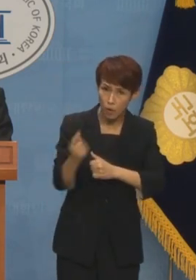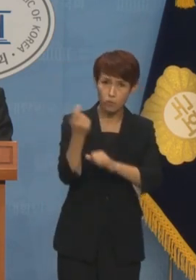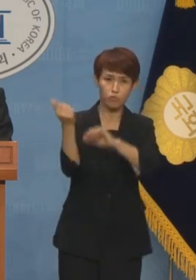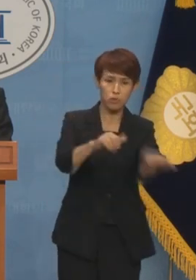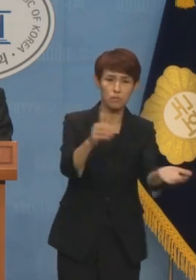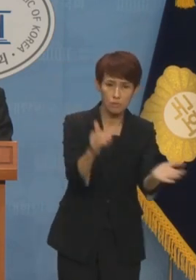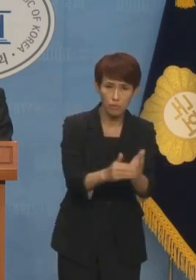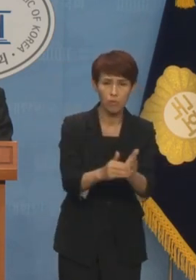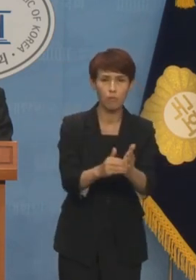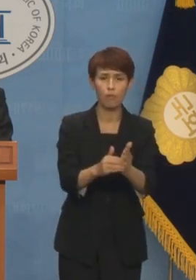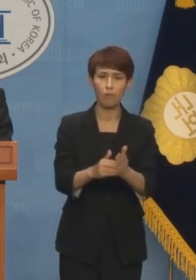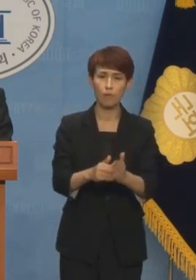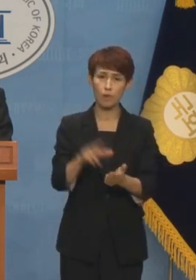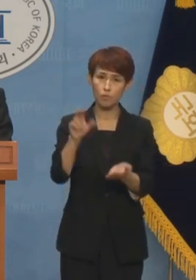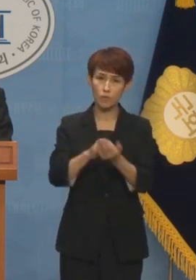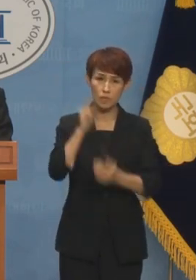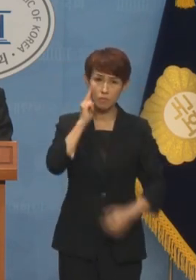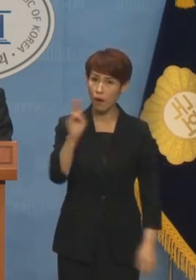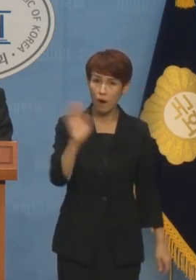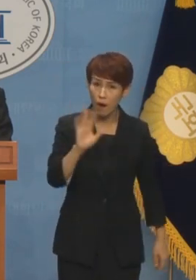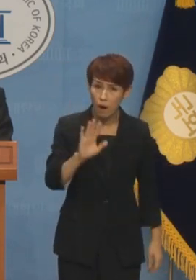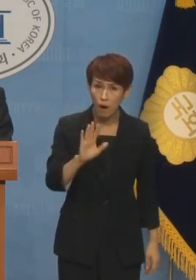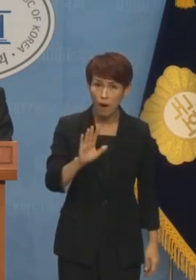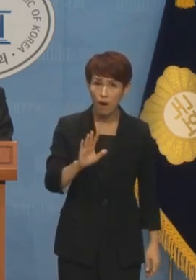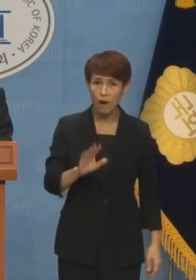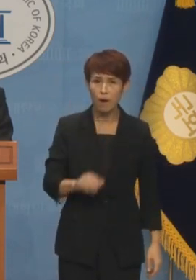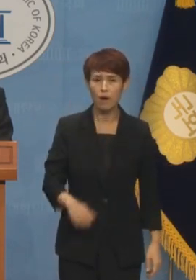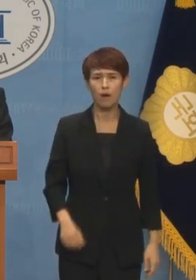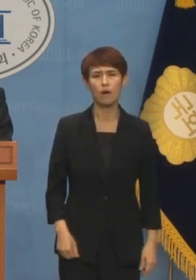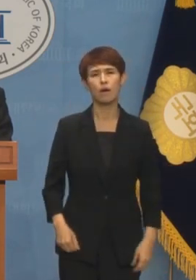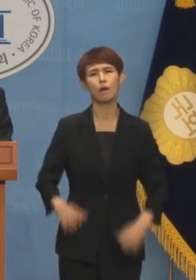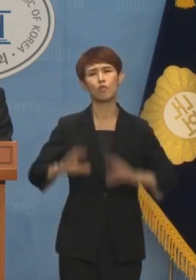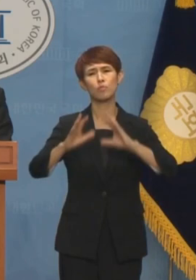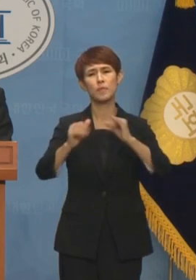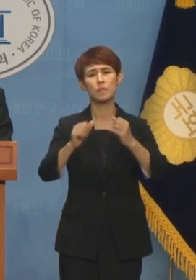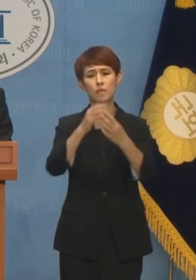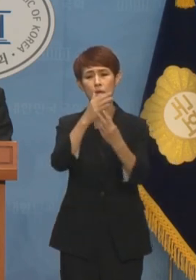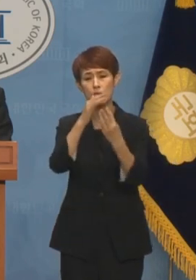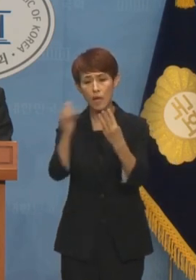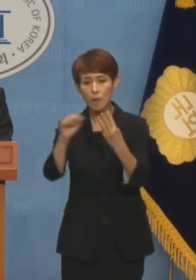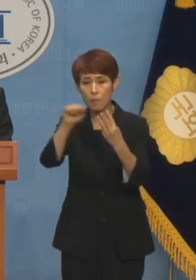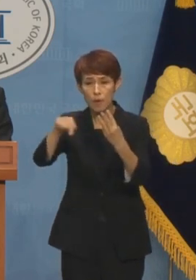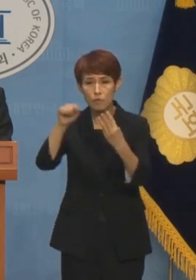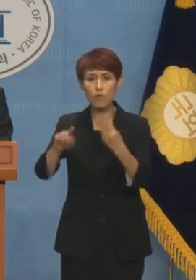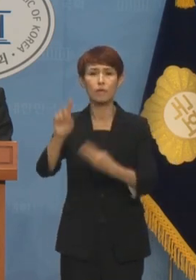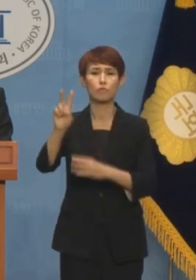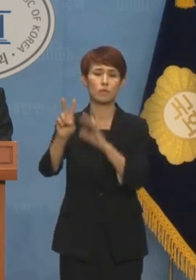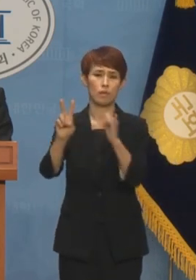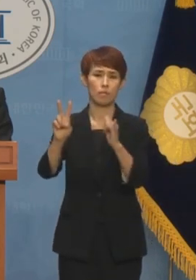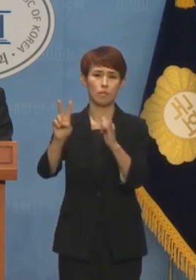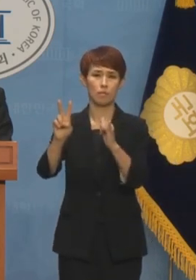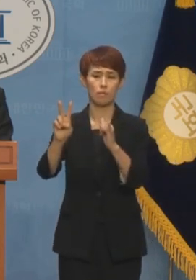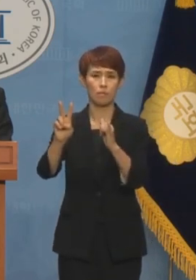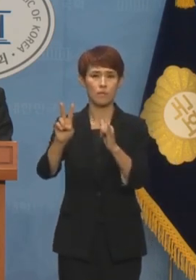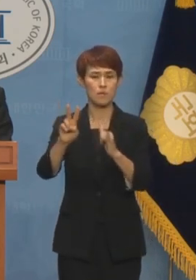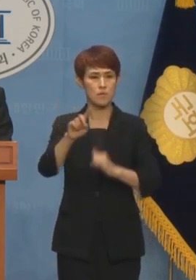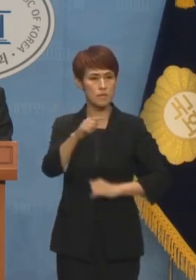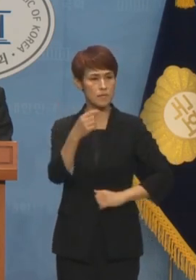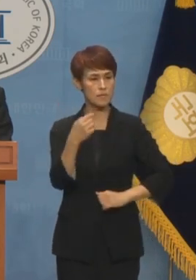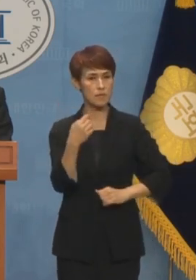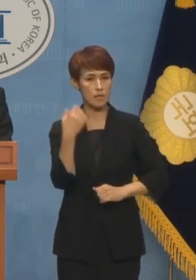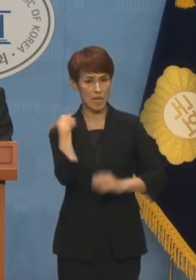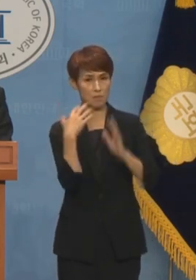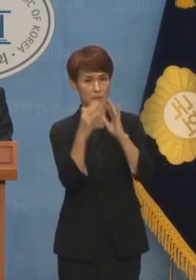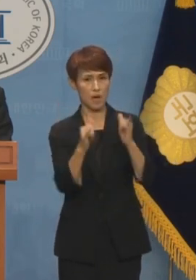심각한 문제가 아니라는 말입니까? 우리 국민 3명 중 2명이 사건 책임자 엄벌과